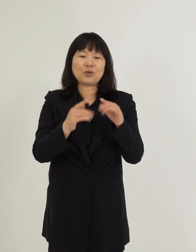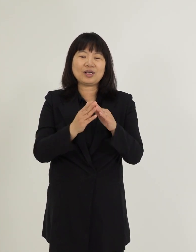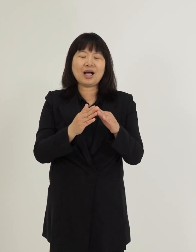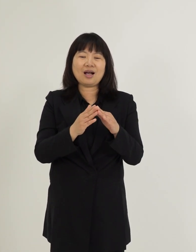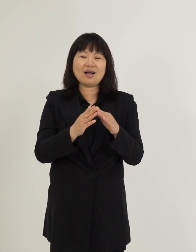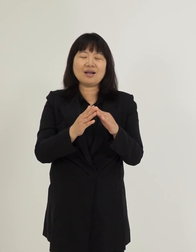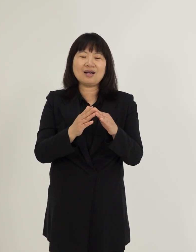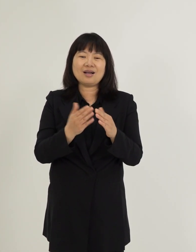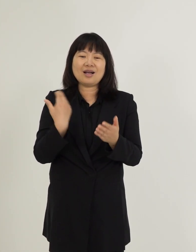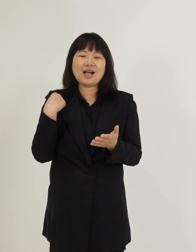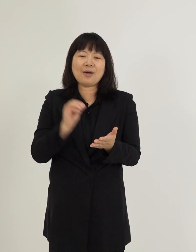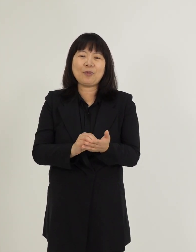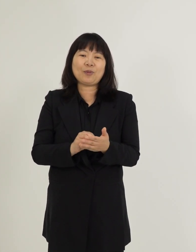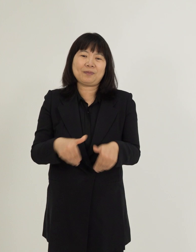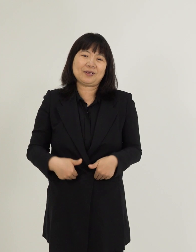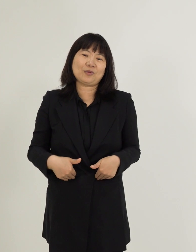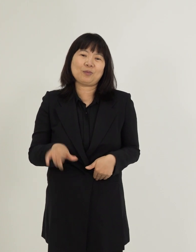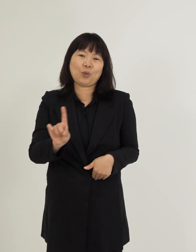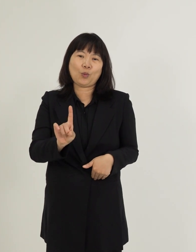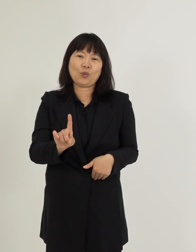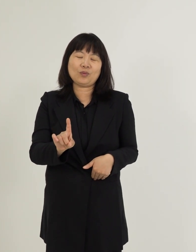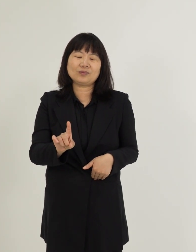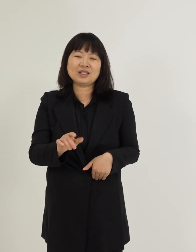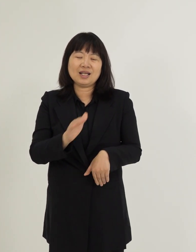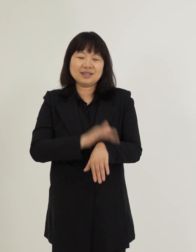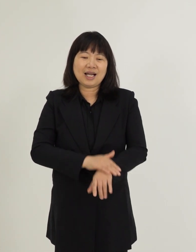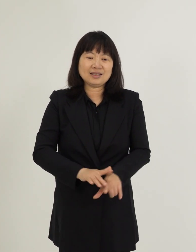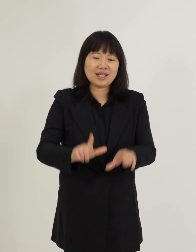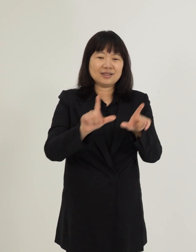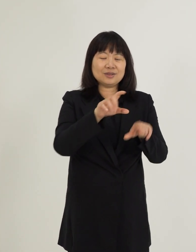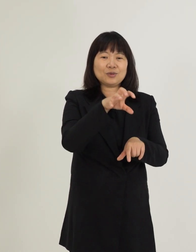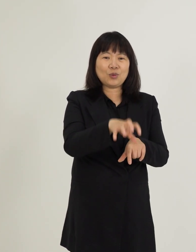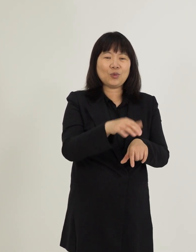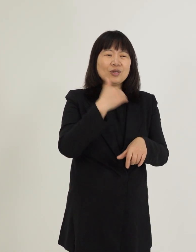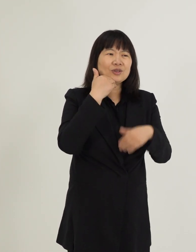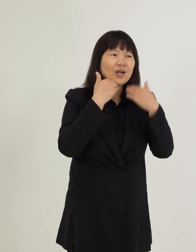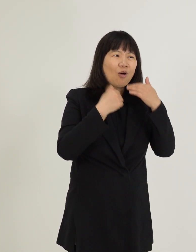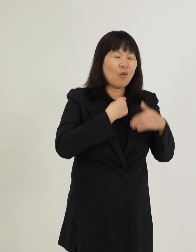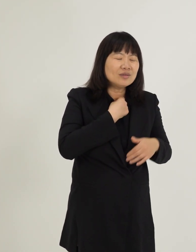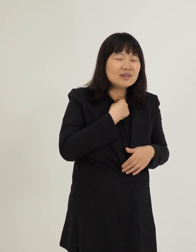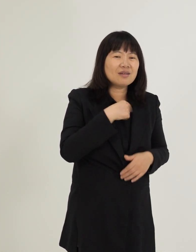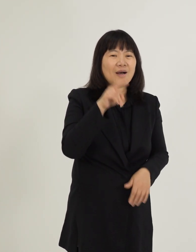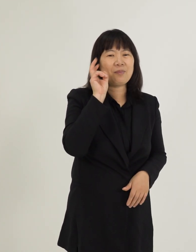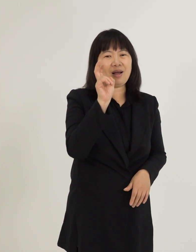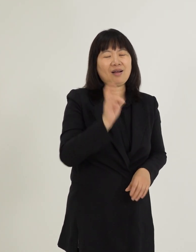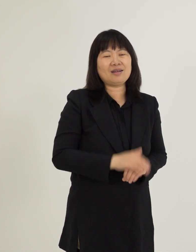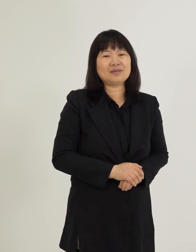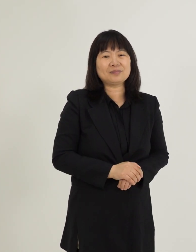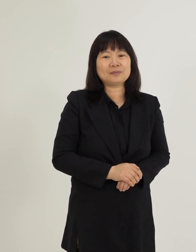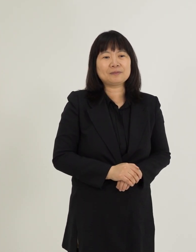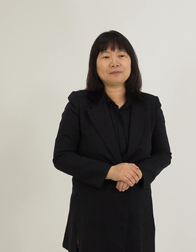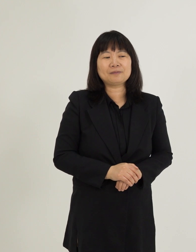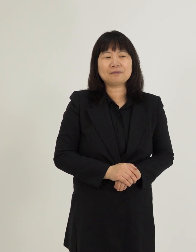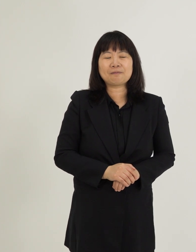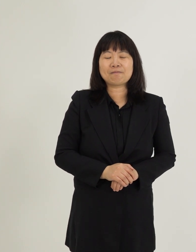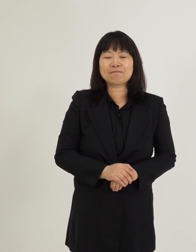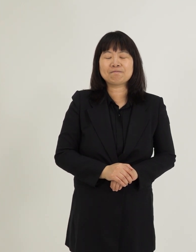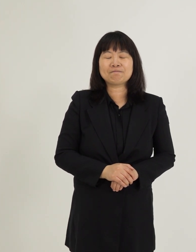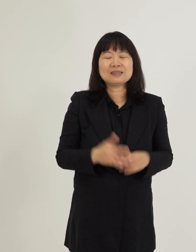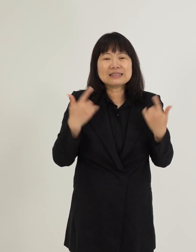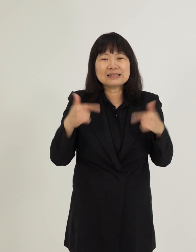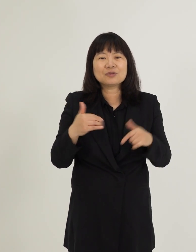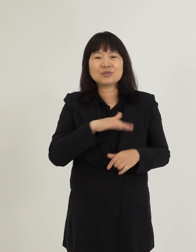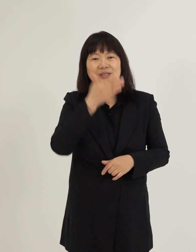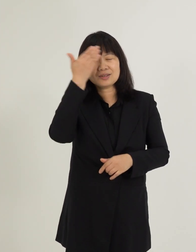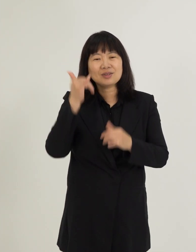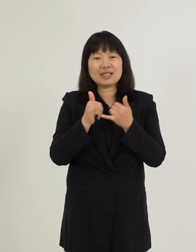잘 사는 사람들이 모여 사는 그런 공간으로 누구나 가기를 원하잖아요. 근데 제가 참 늘